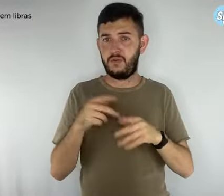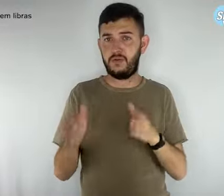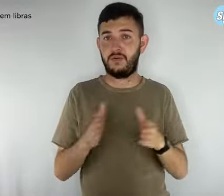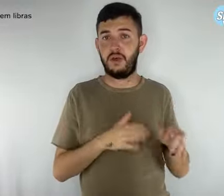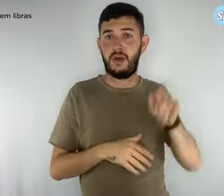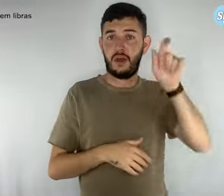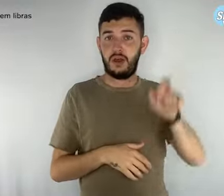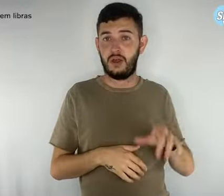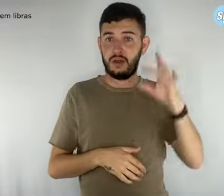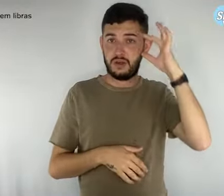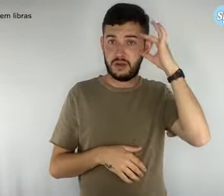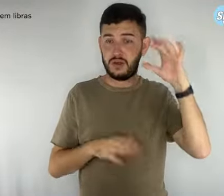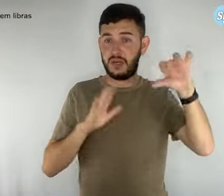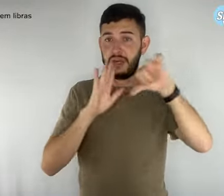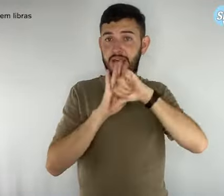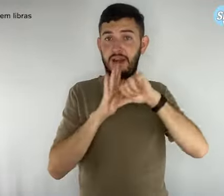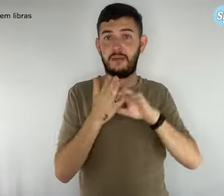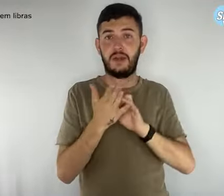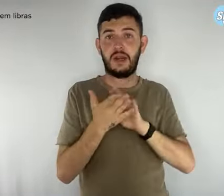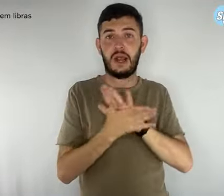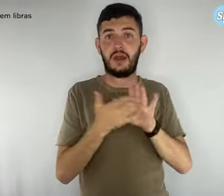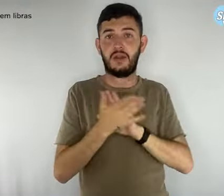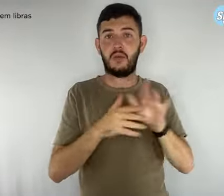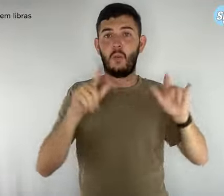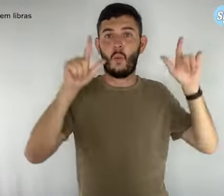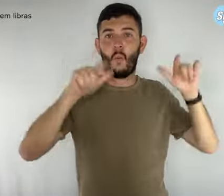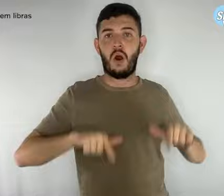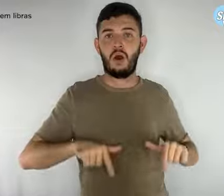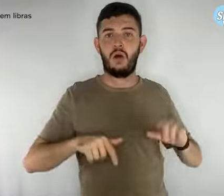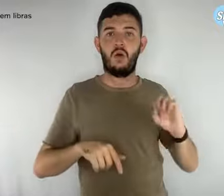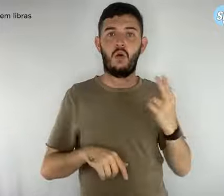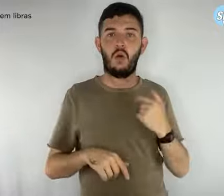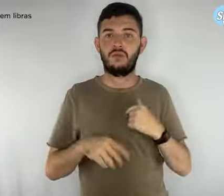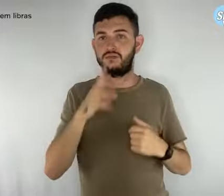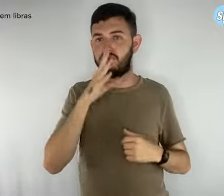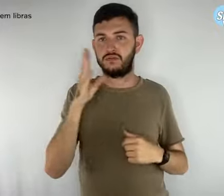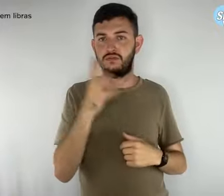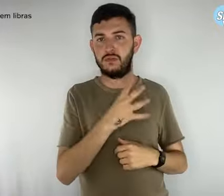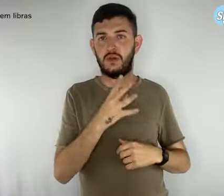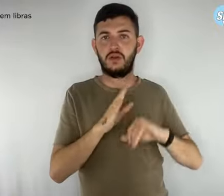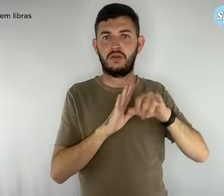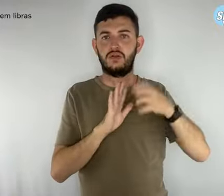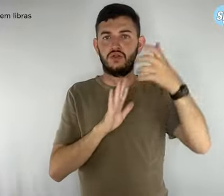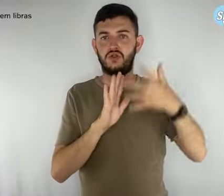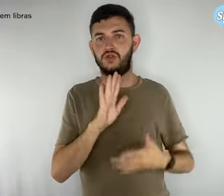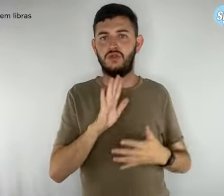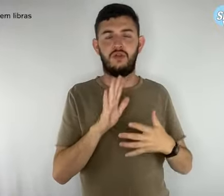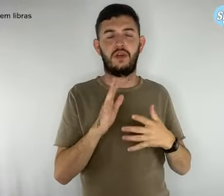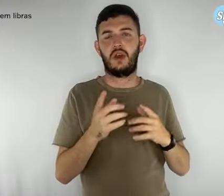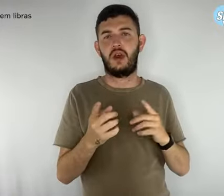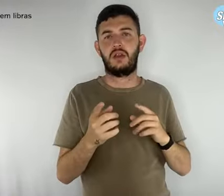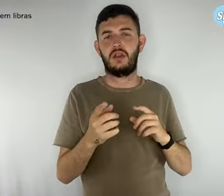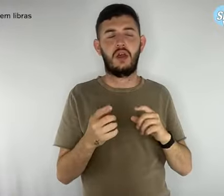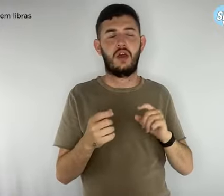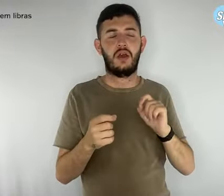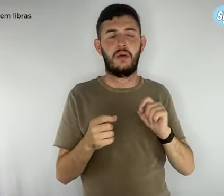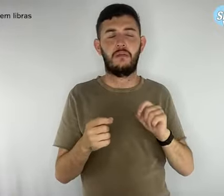Rousseff, não havia nenhum crime e nenhuma acusação que justificasse o afastamento dela da presidência da